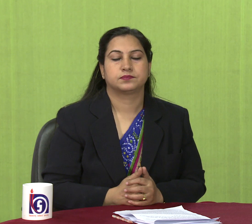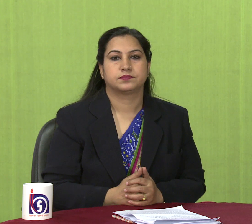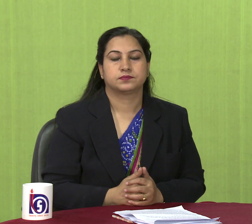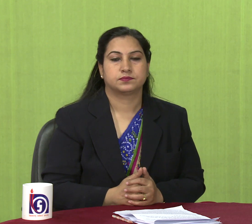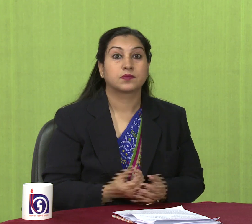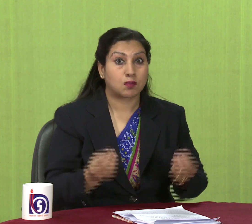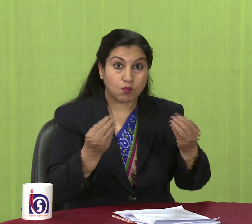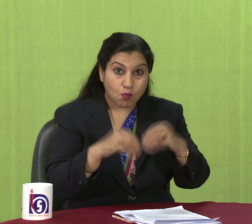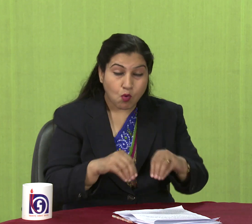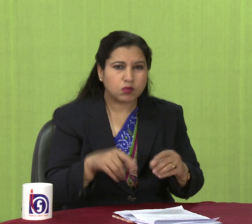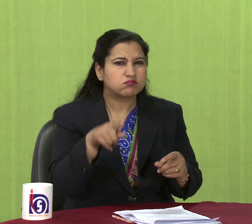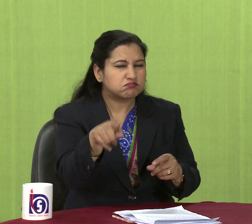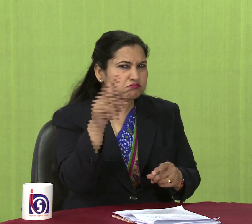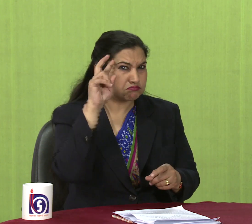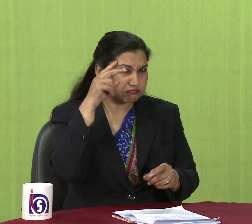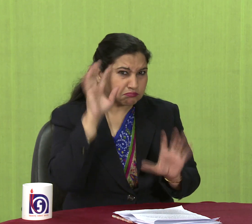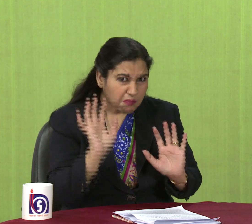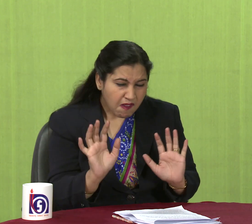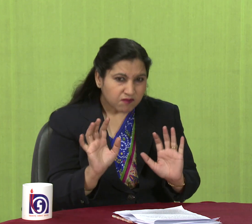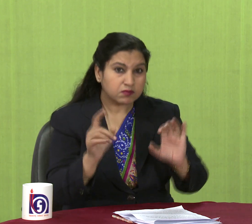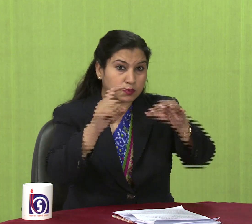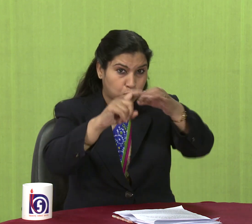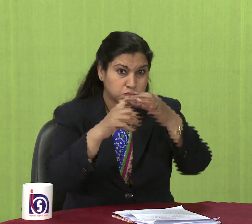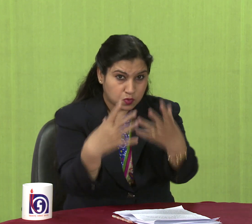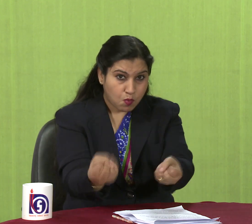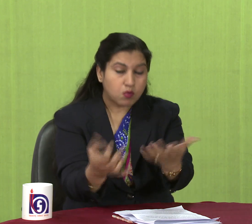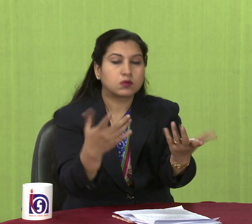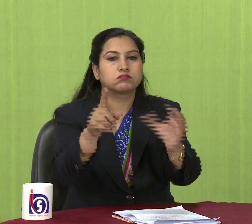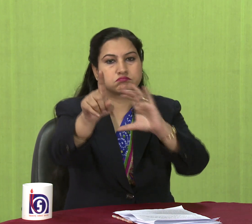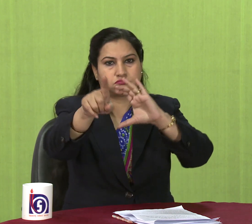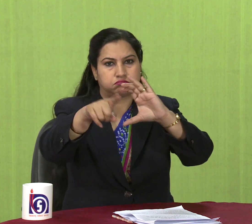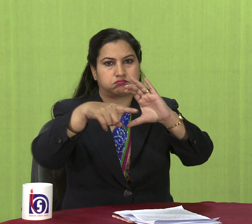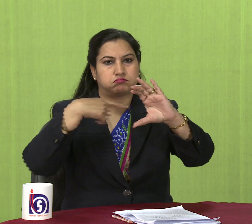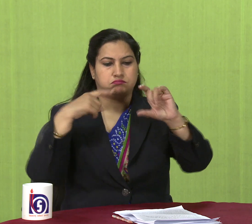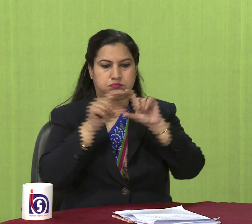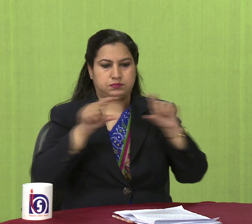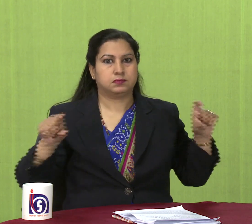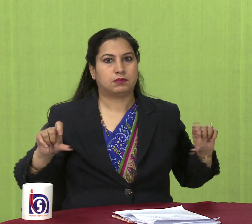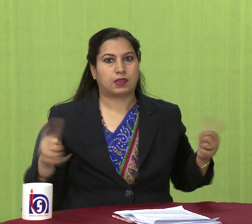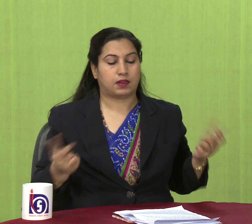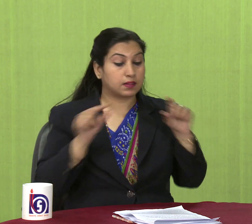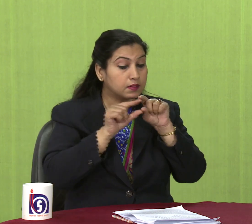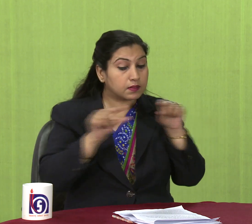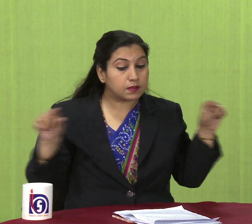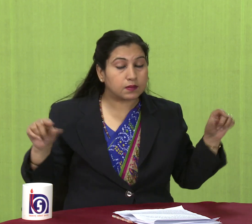इसके अलावा आपके कोई संदेह हैं या प्रश्न हैं तो आप हमें